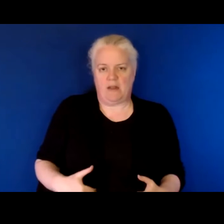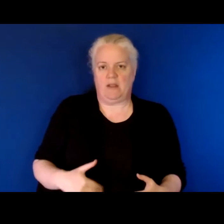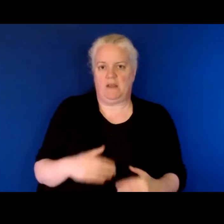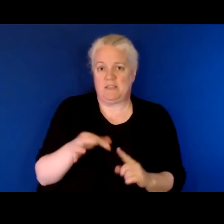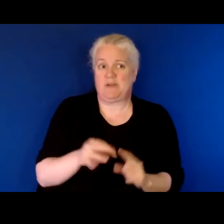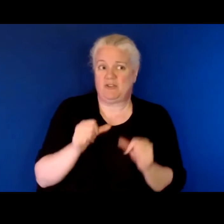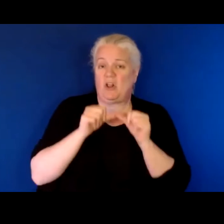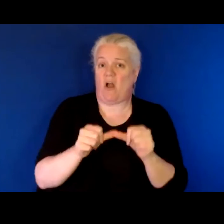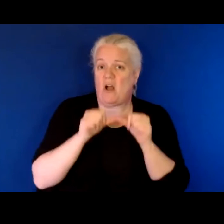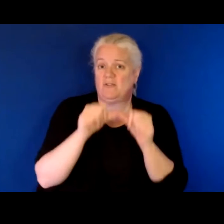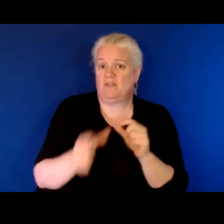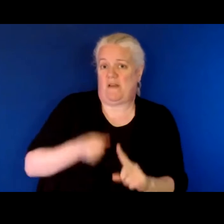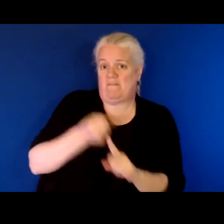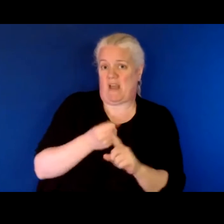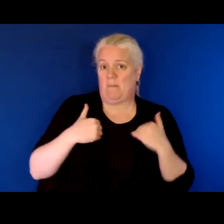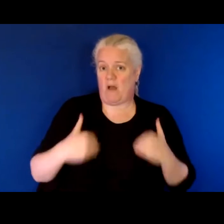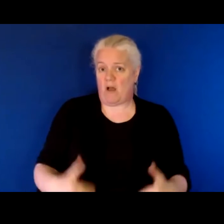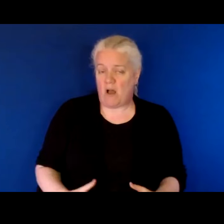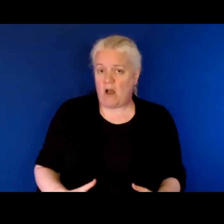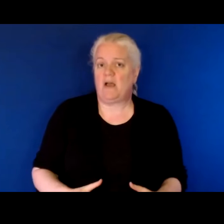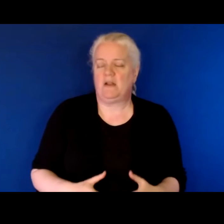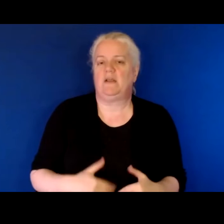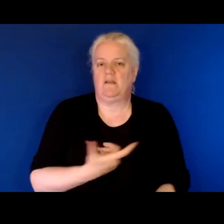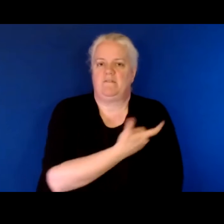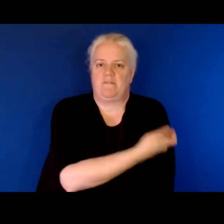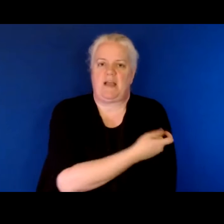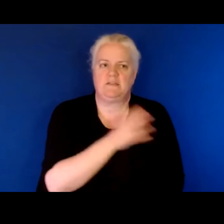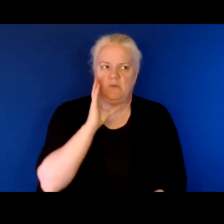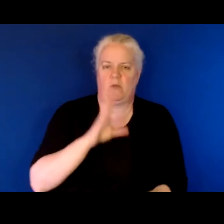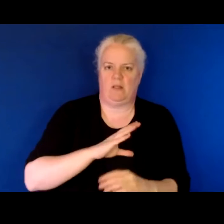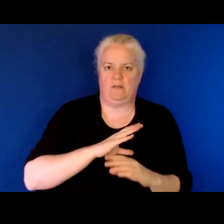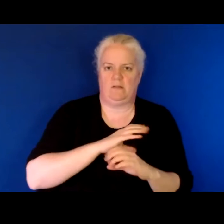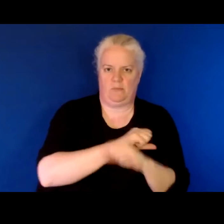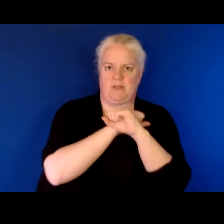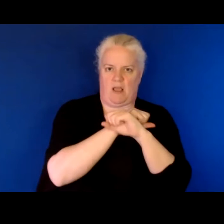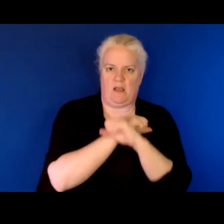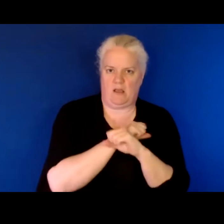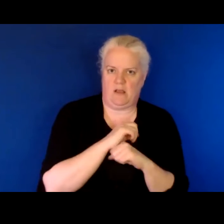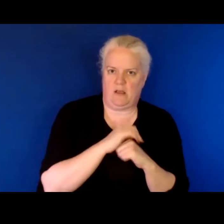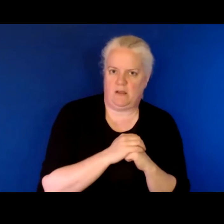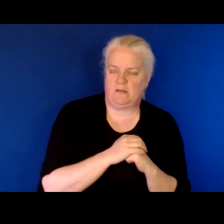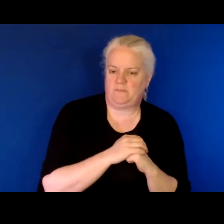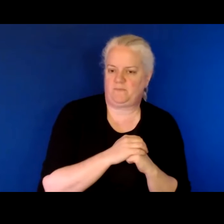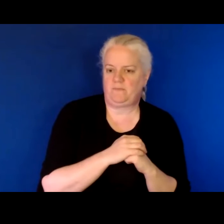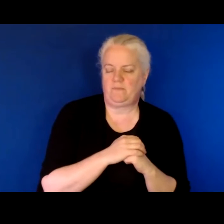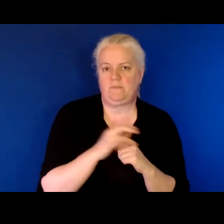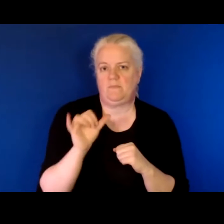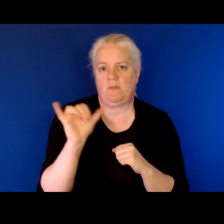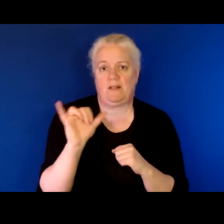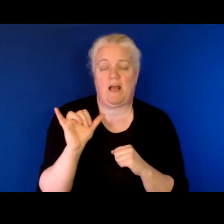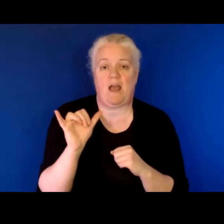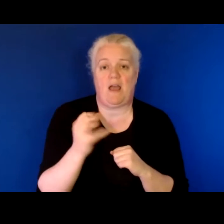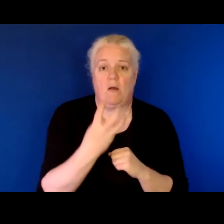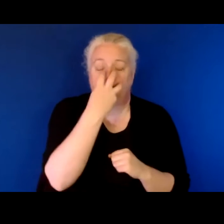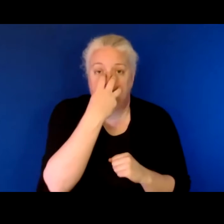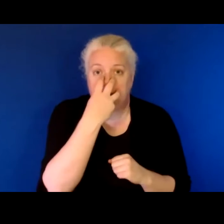在外面去感染病毒的，所以我们是他们是特别特别的可